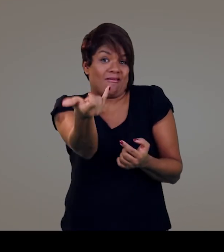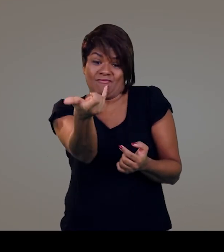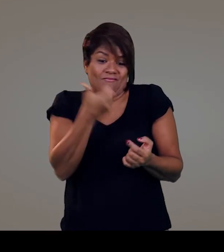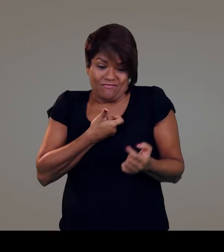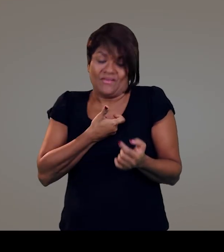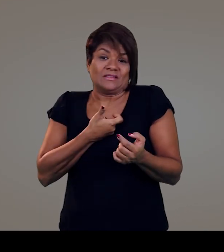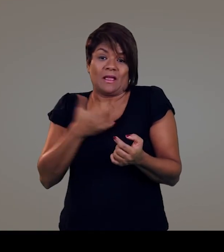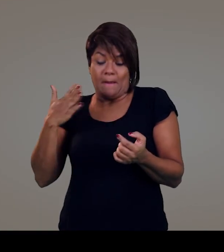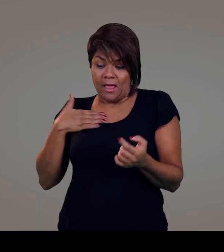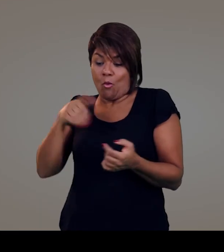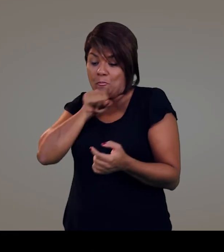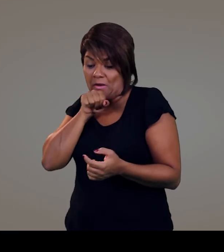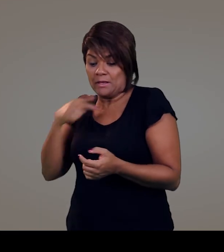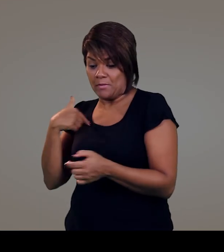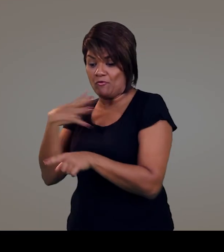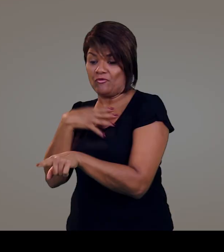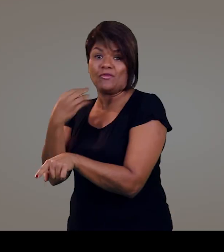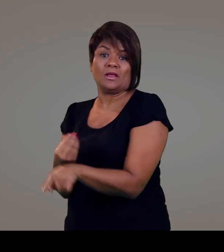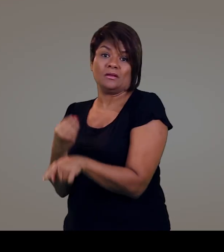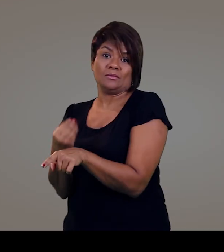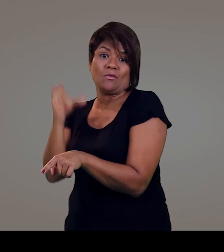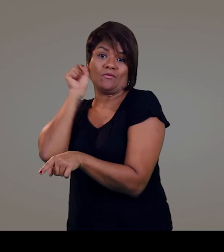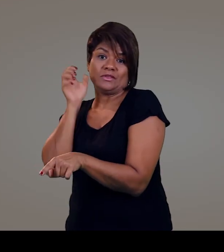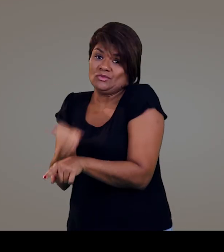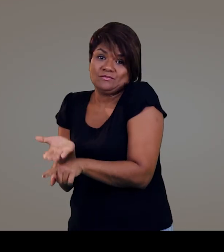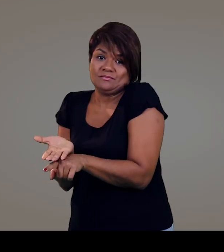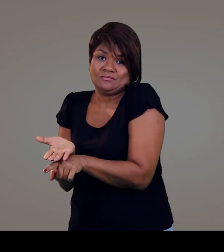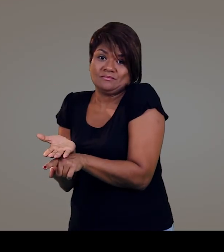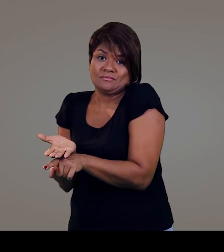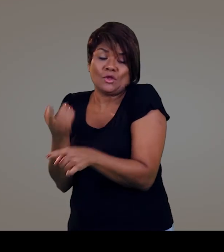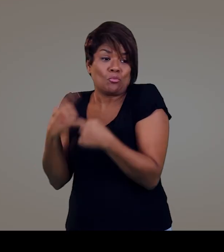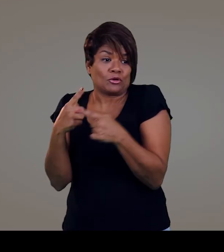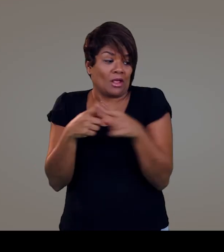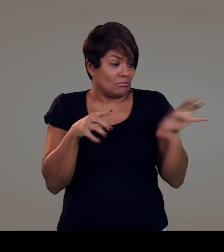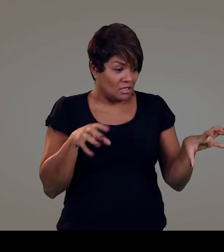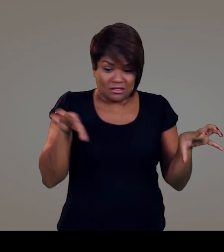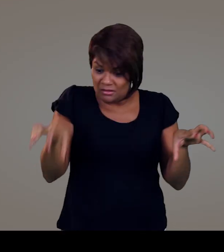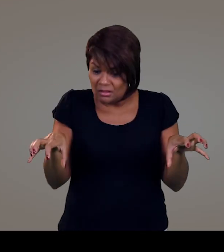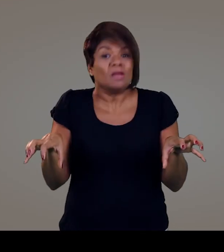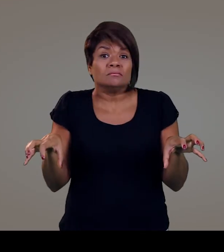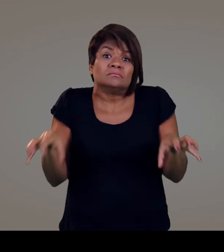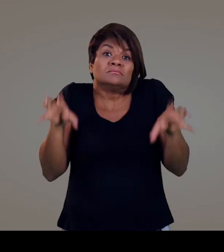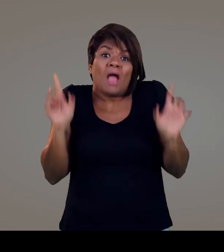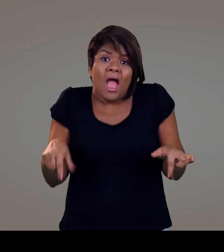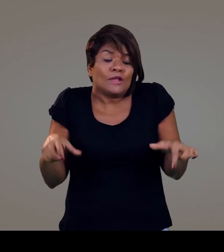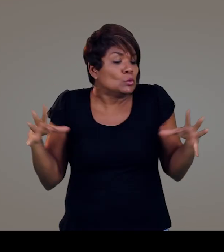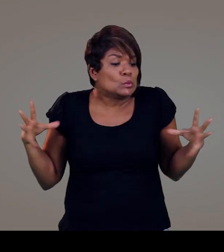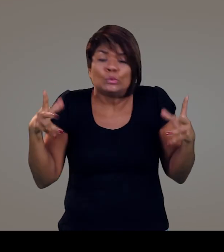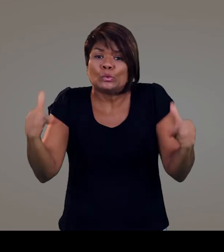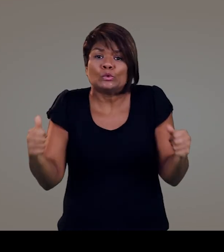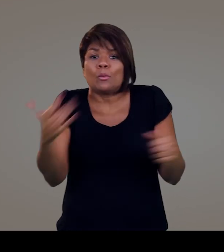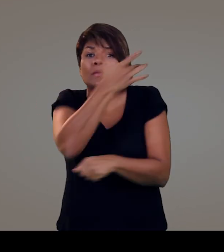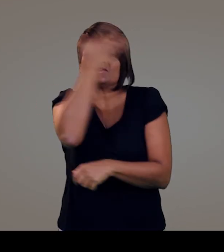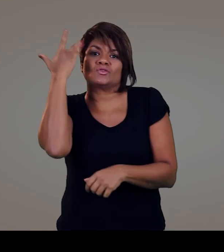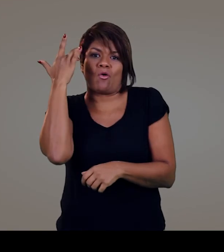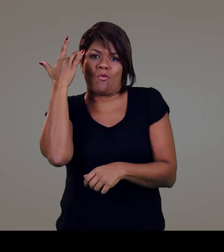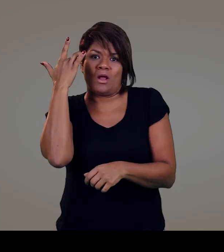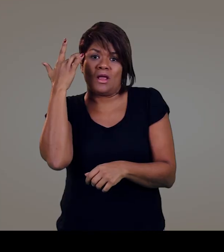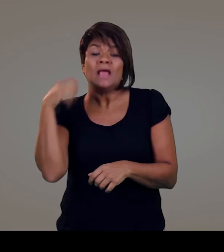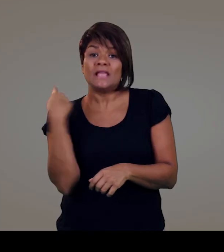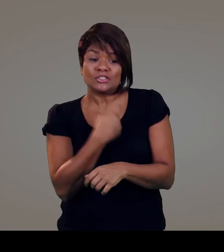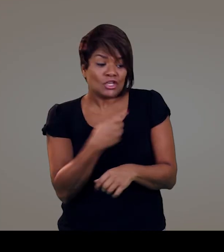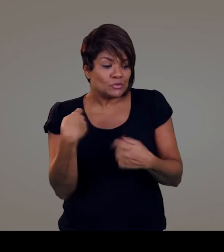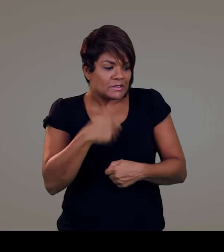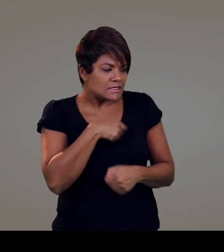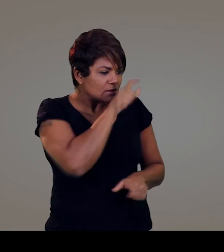meu filho, né? Porque assim, são pessoas e a gente tem que administrar a singularidade, né? A particularidade de cada